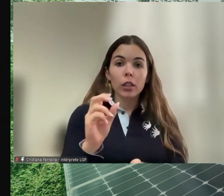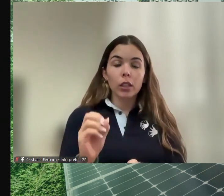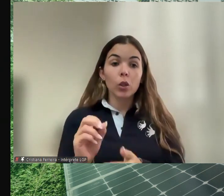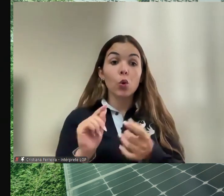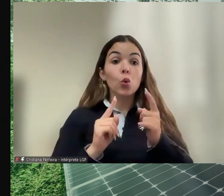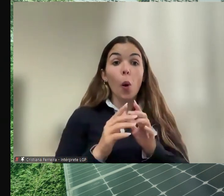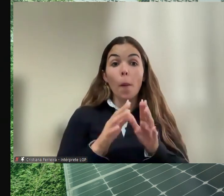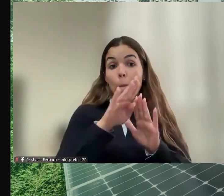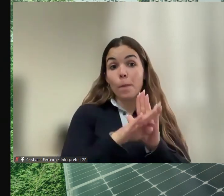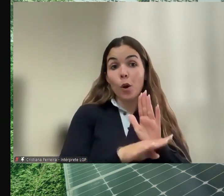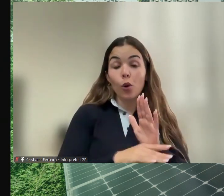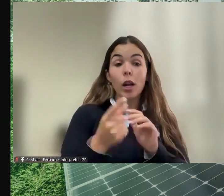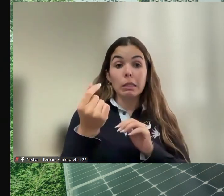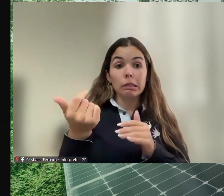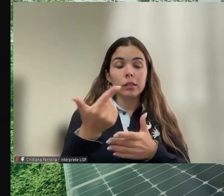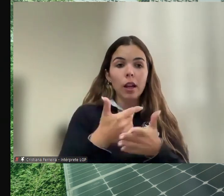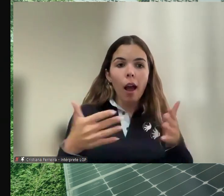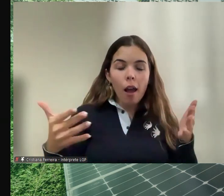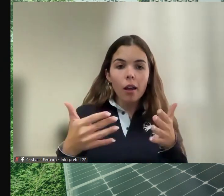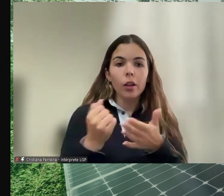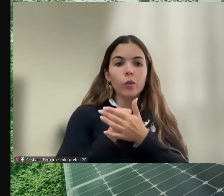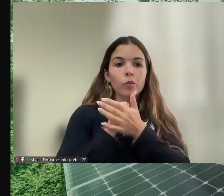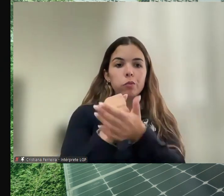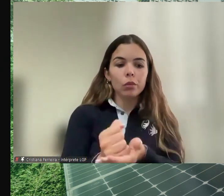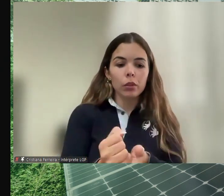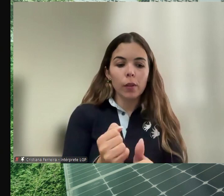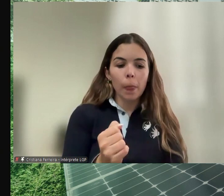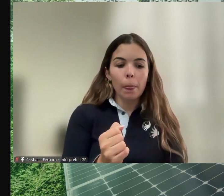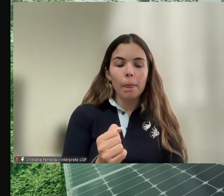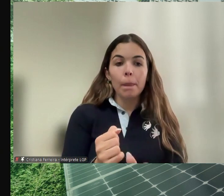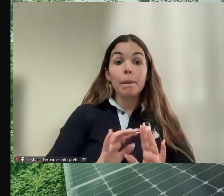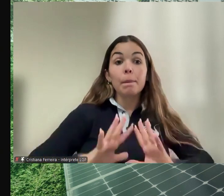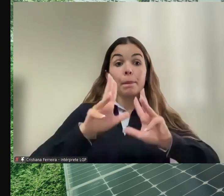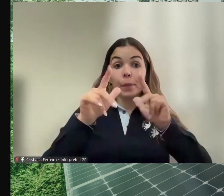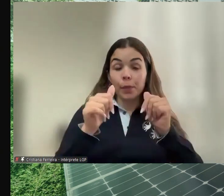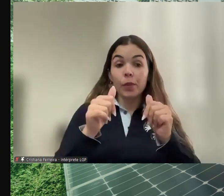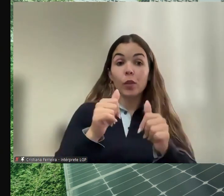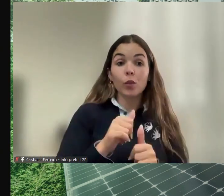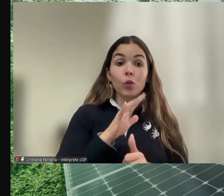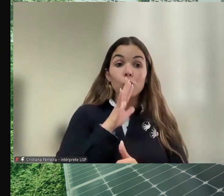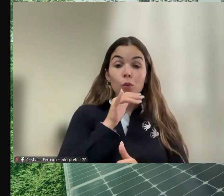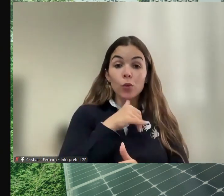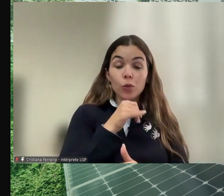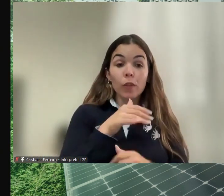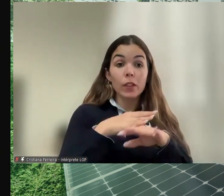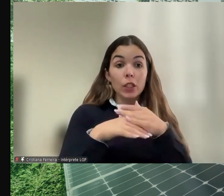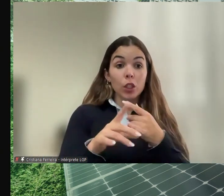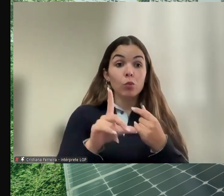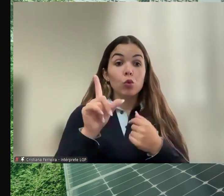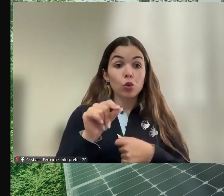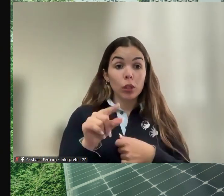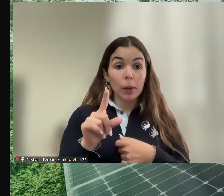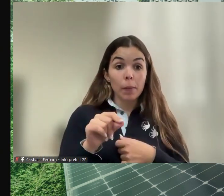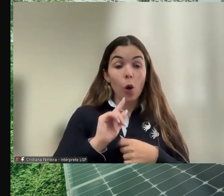grande programa financeiro que apoia, digamos, o desenvolvimento do Algarve. Fizemos